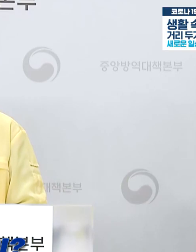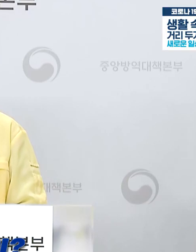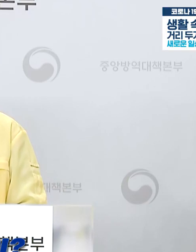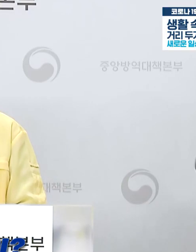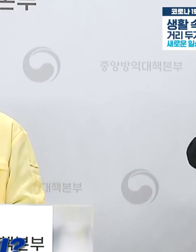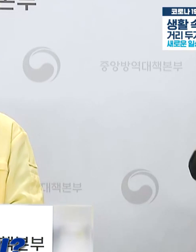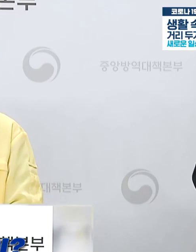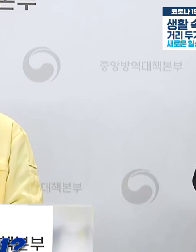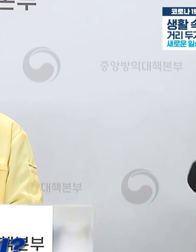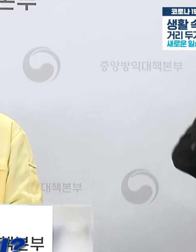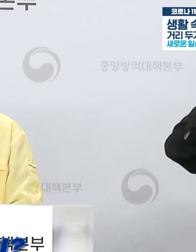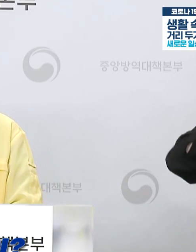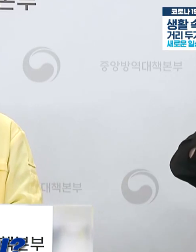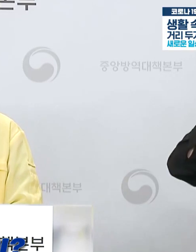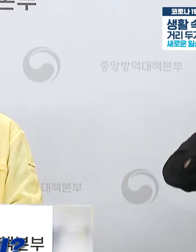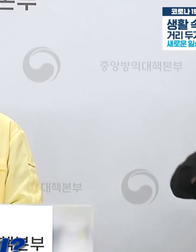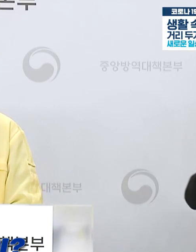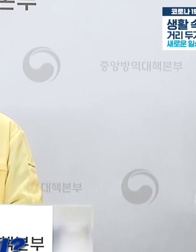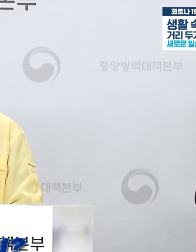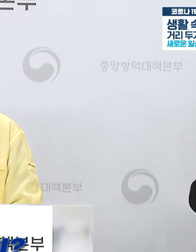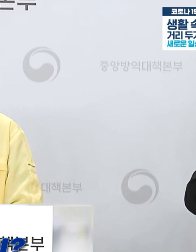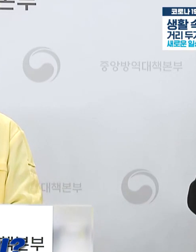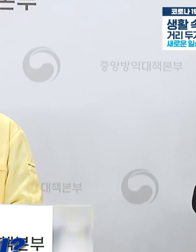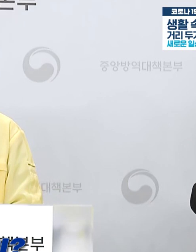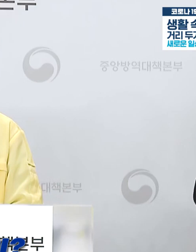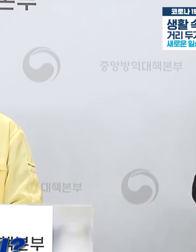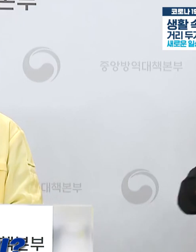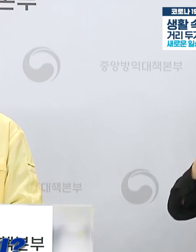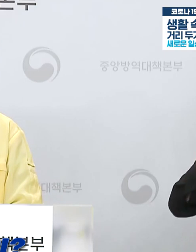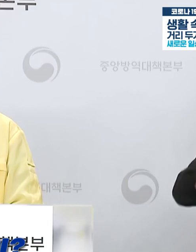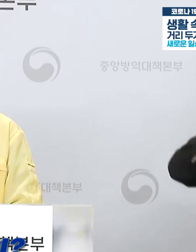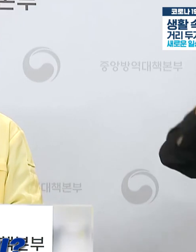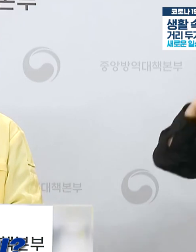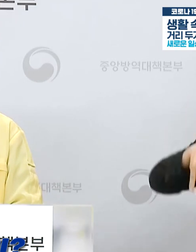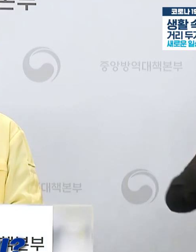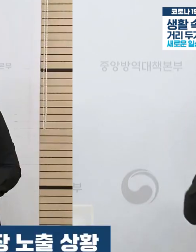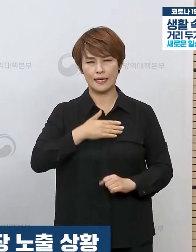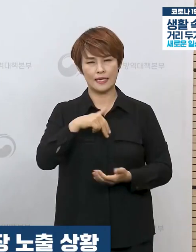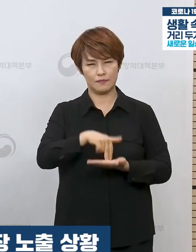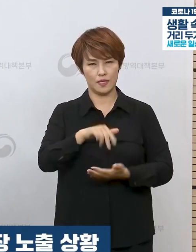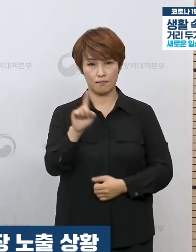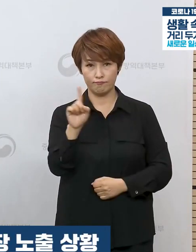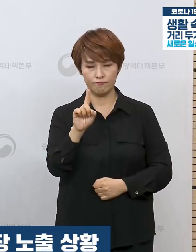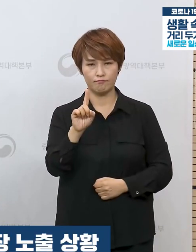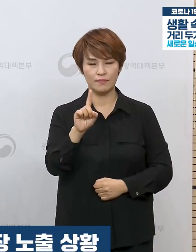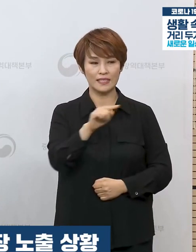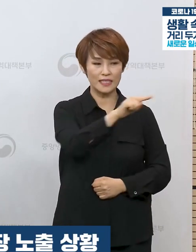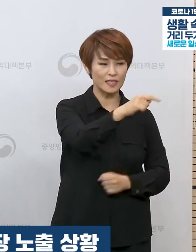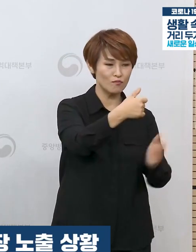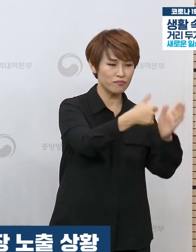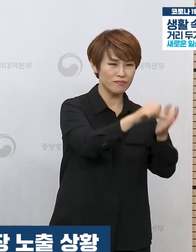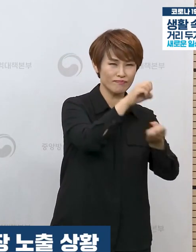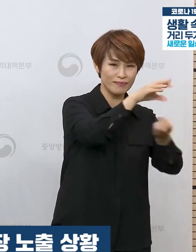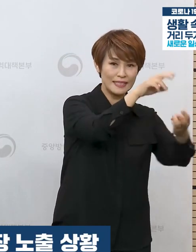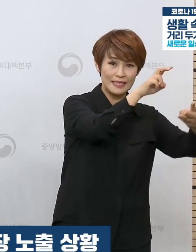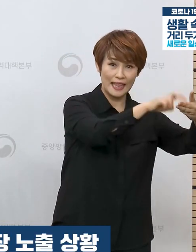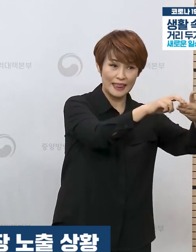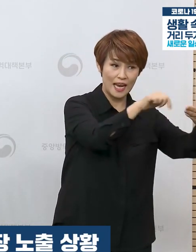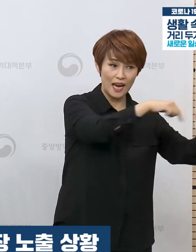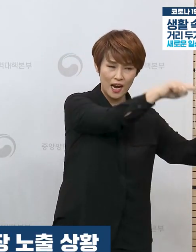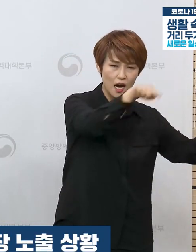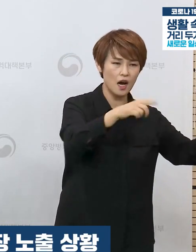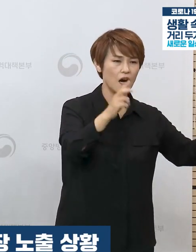쿠팡물류센터와 리치웨이 집단 감염의 차이를 설명해 달라는 질문이십니다. 쿠팡 물류센터는 어느